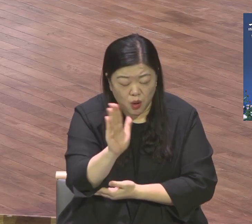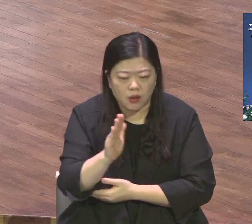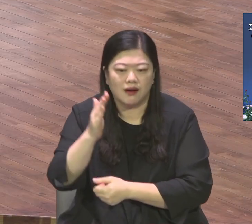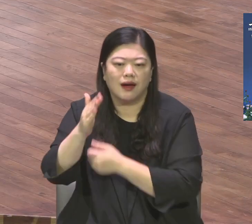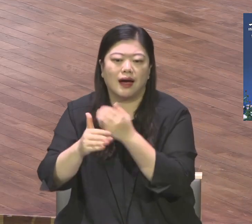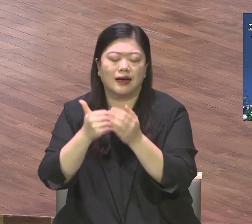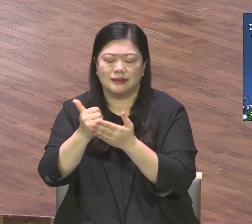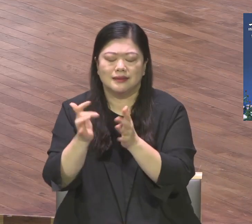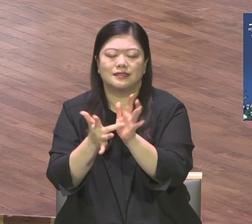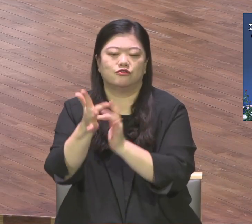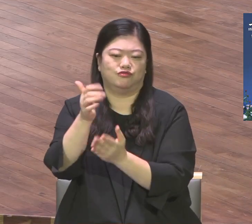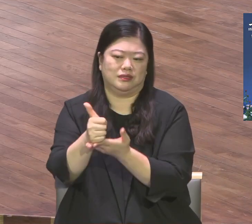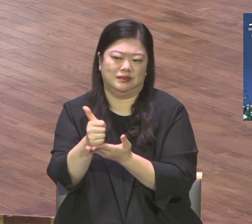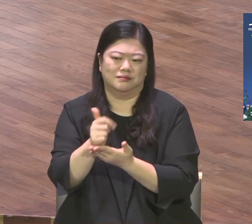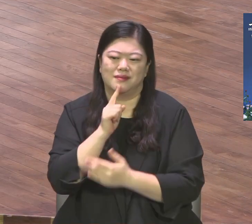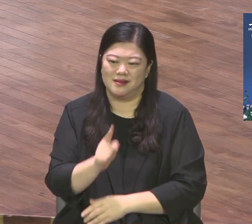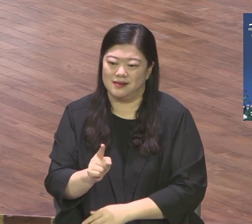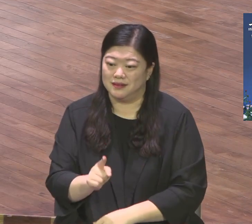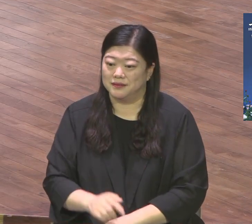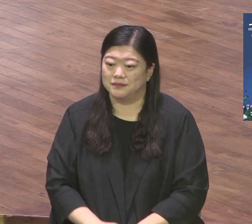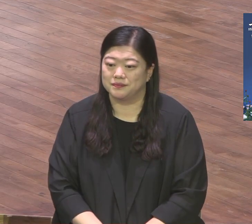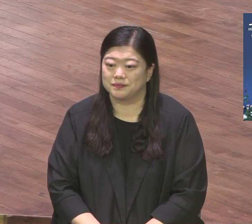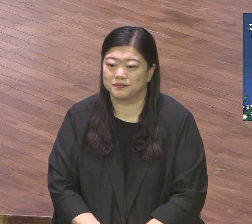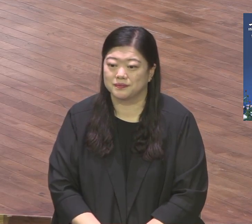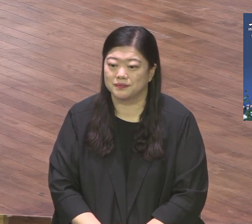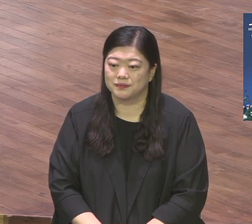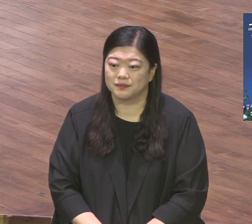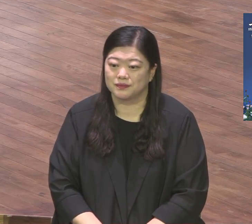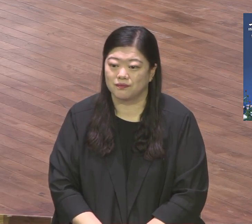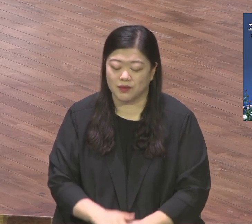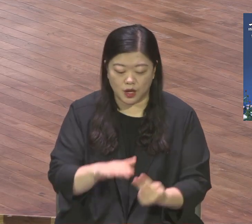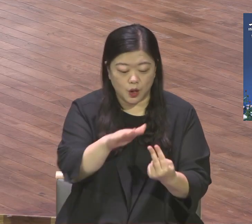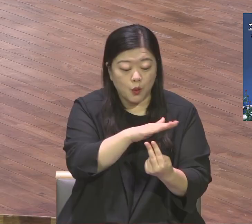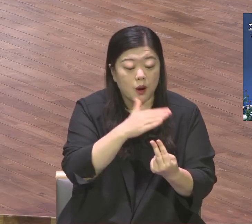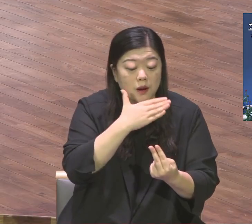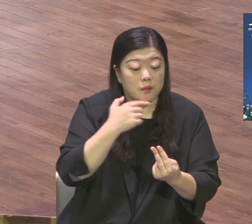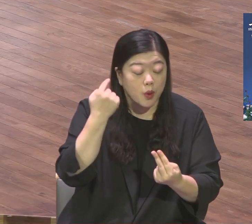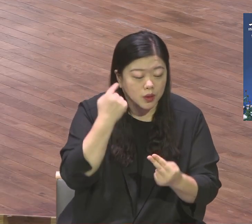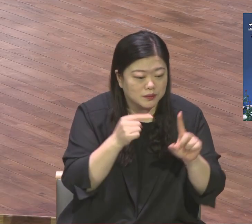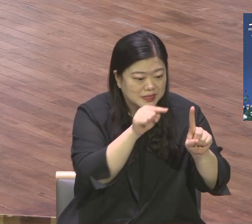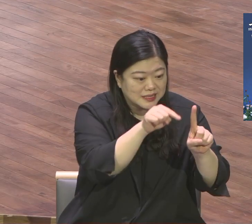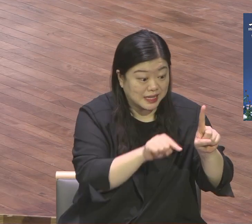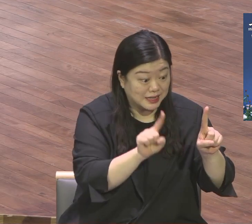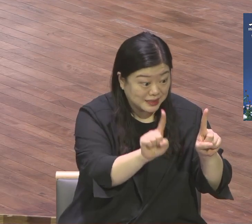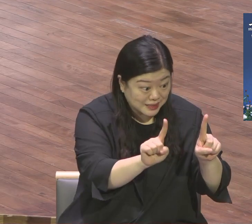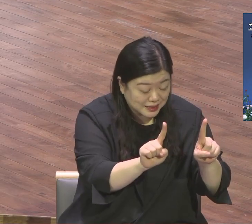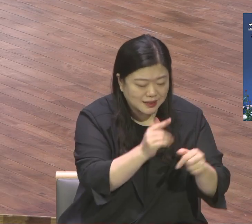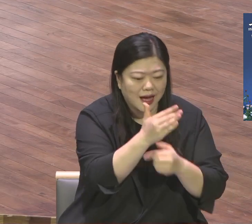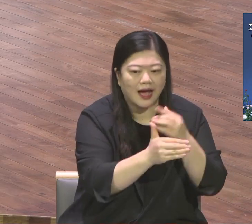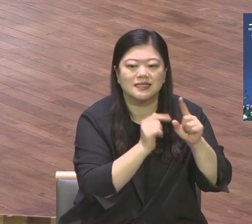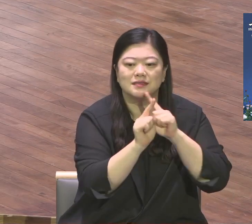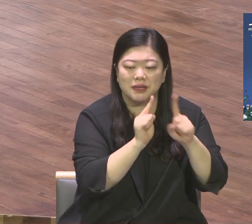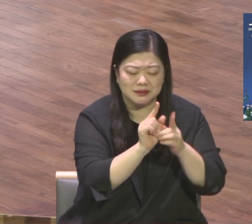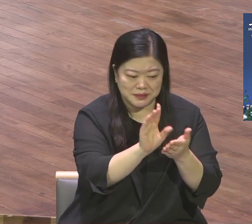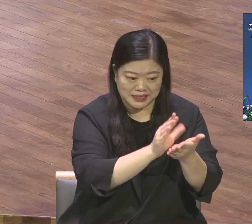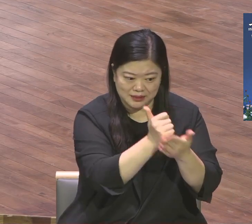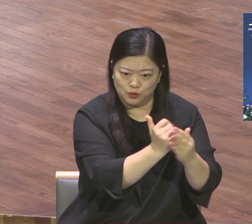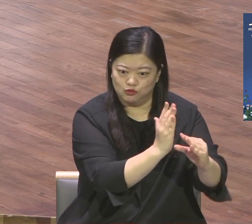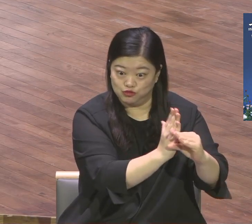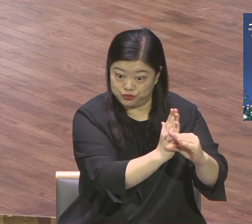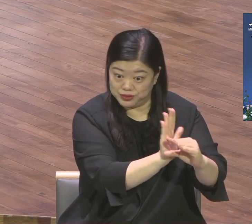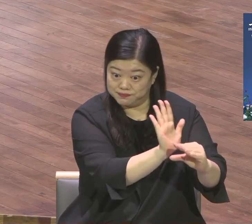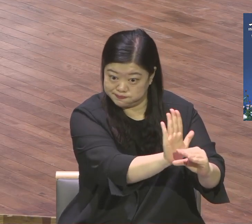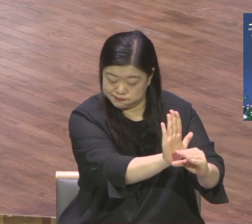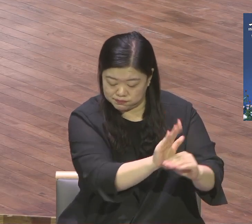자, 그런데 조금 차이가 있는 것은 요한복음에서는 말씀에 초점을 두고 있는데